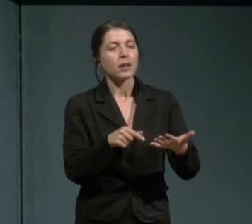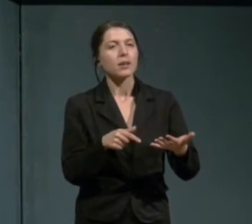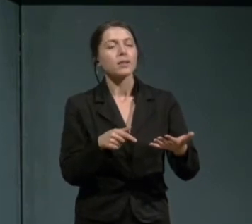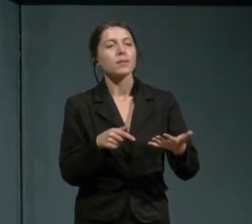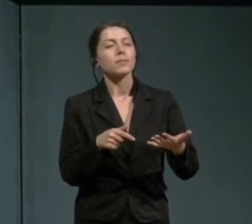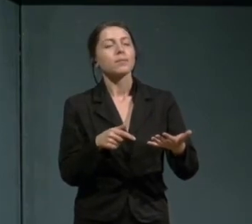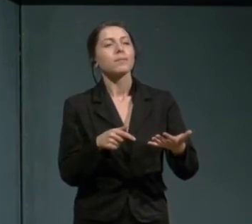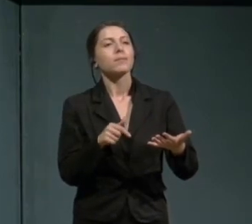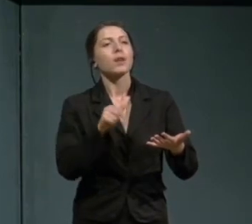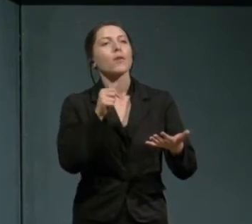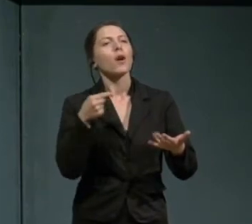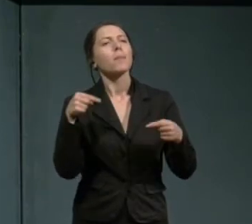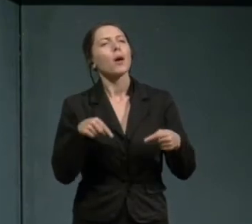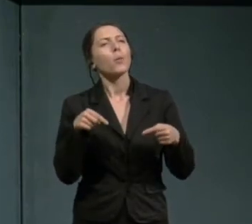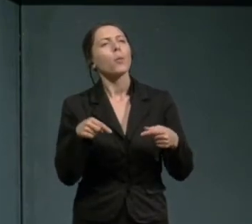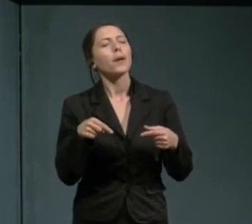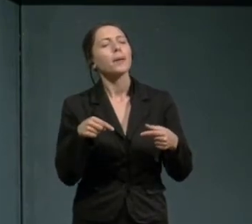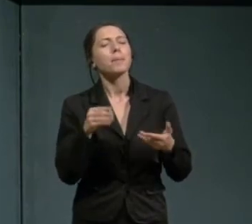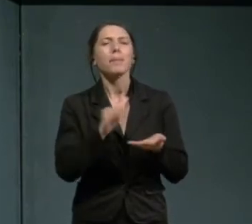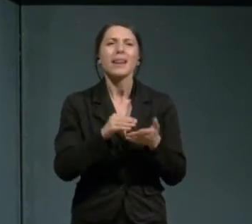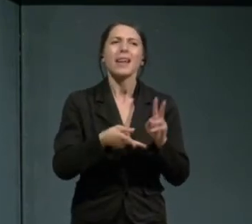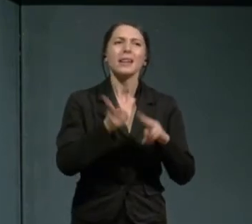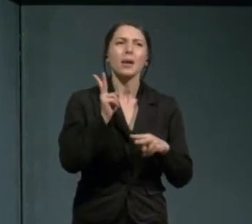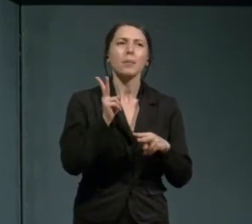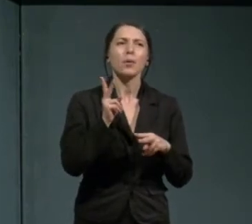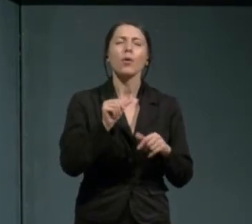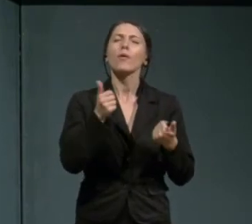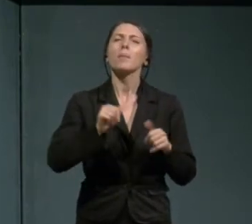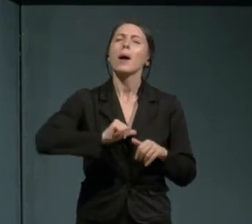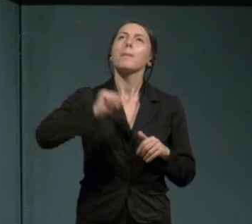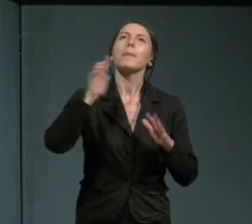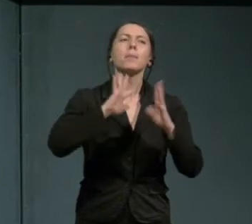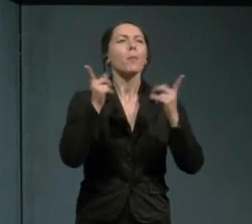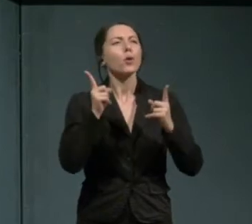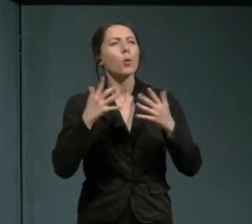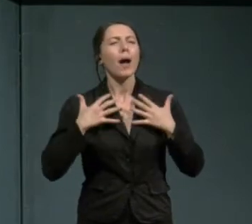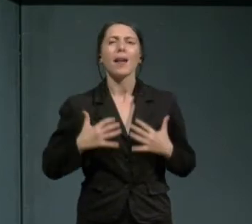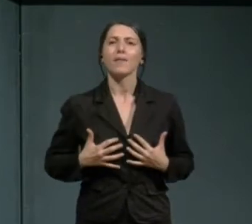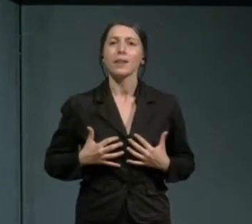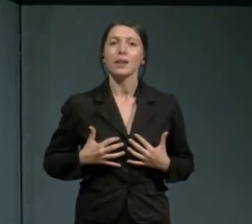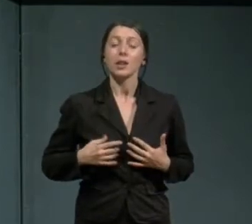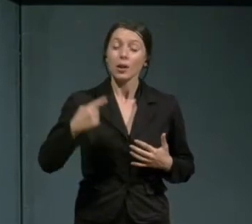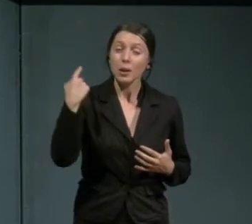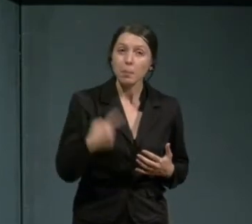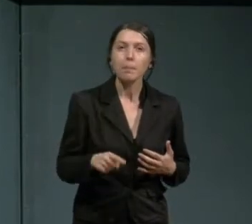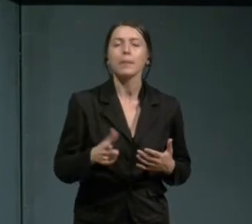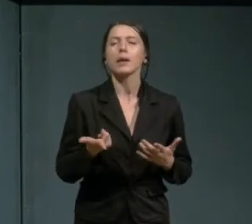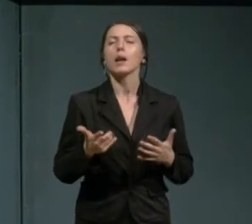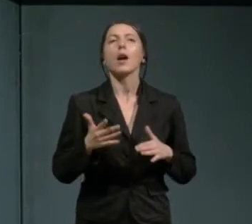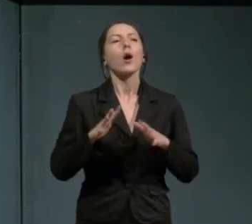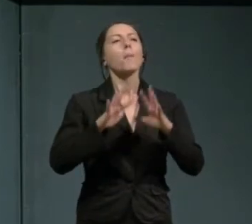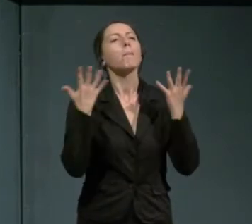quei presente più che negli altri il primo mondo è il mondo fisico e precisamente il mondo